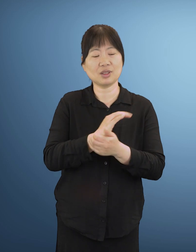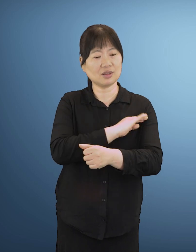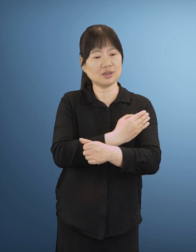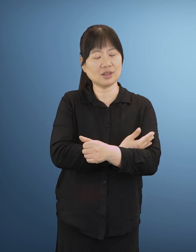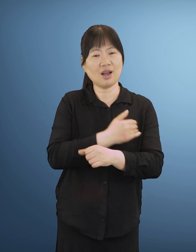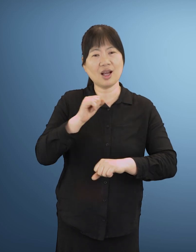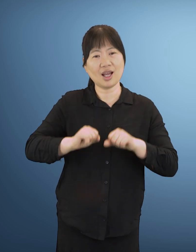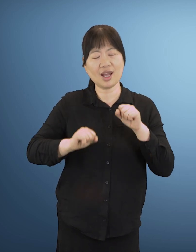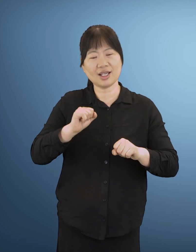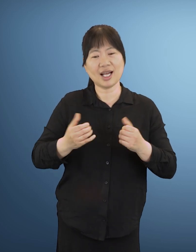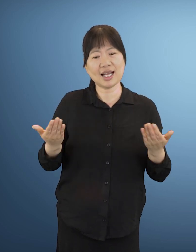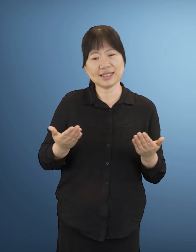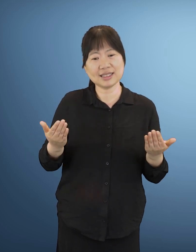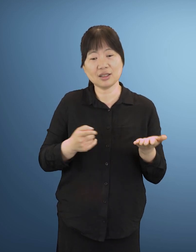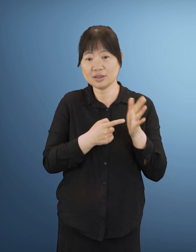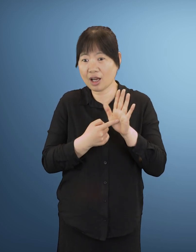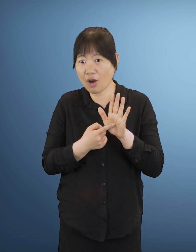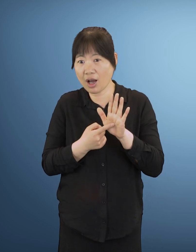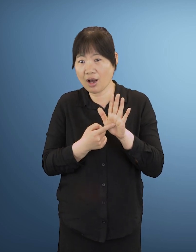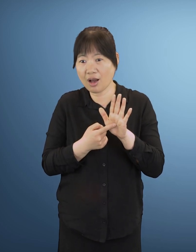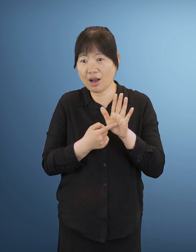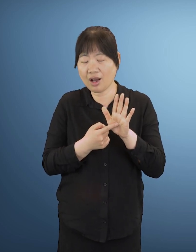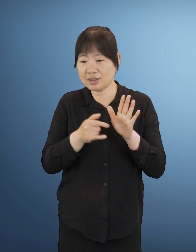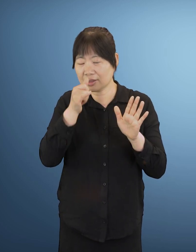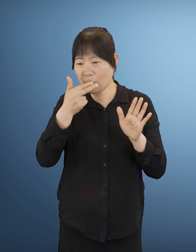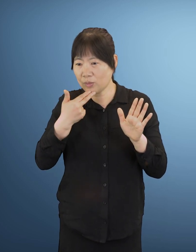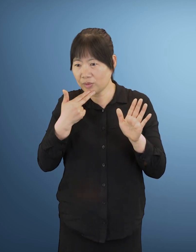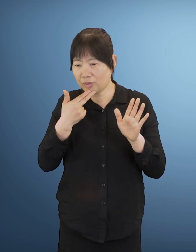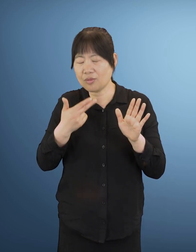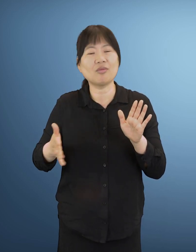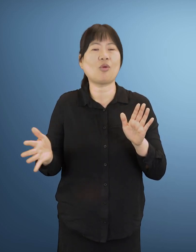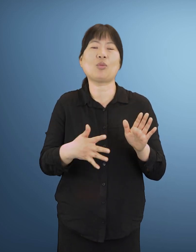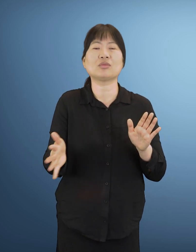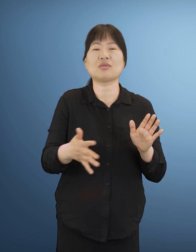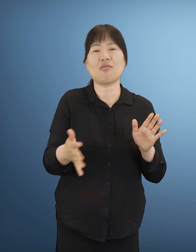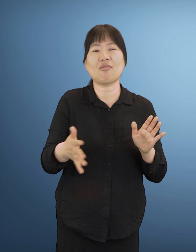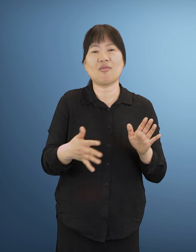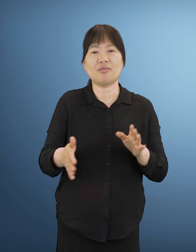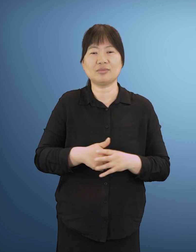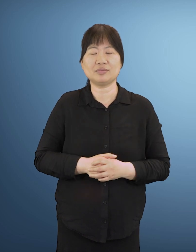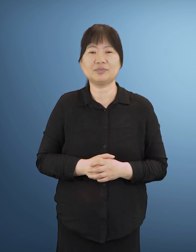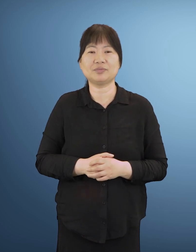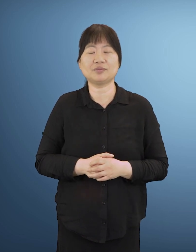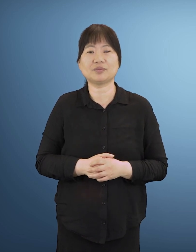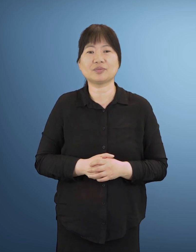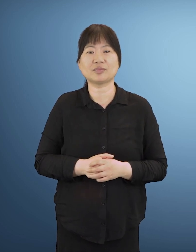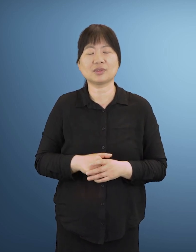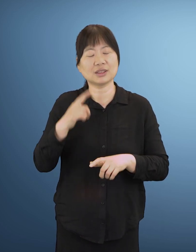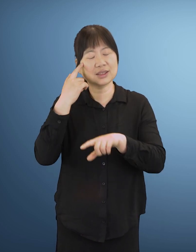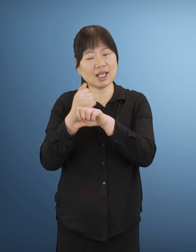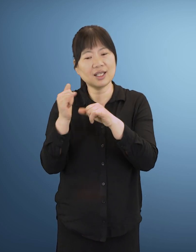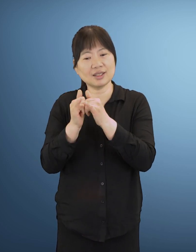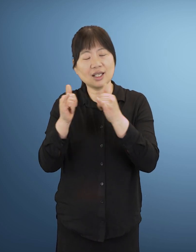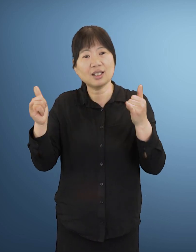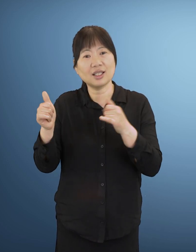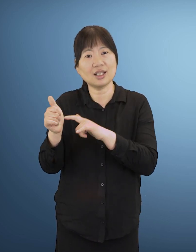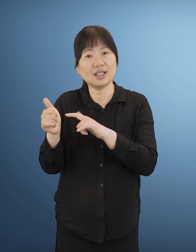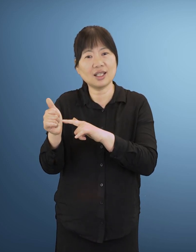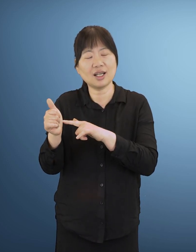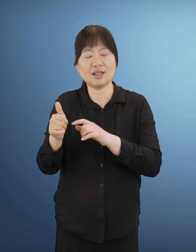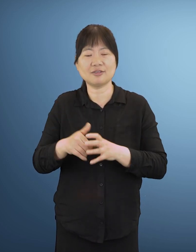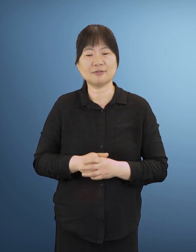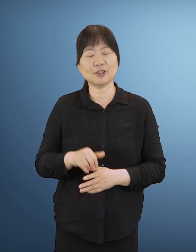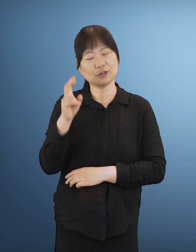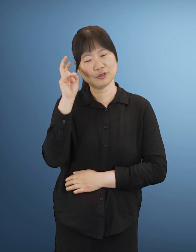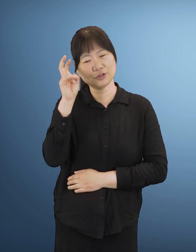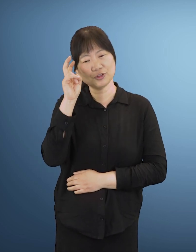능력을 행한 기사가 나와 있어요? 안 나와 있어요? 안 나와 있어요. 그런 걸로 봐서 이제 학자들은 이렇게